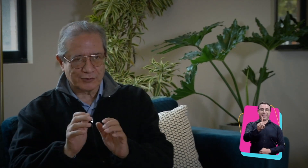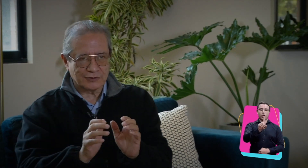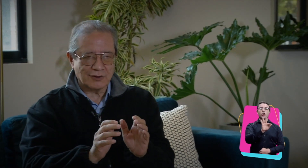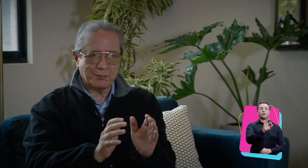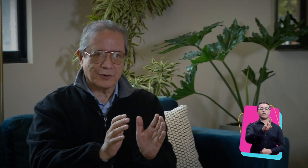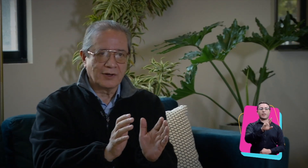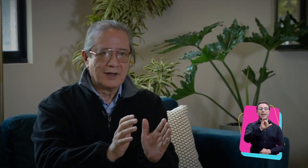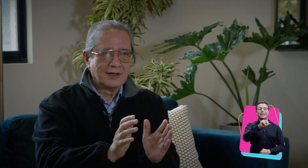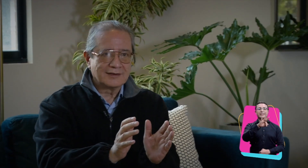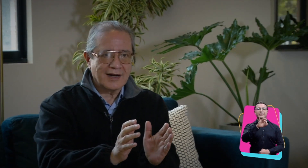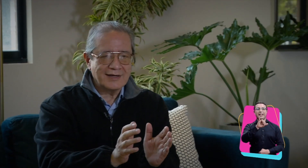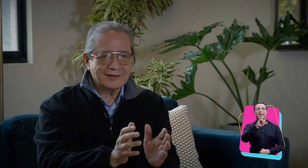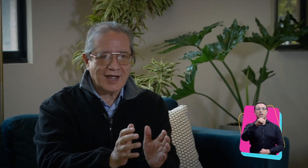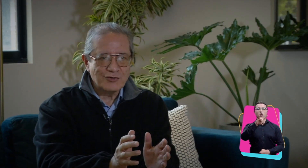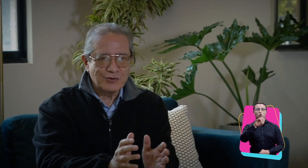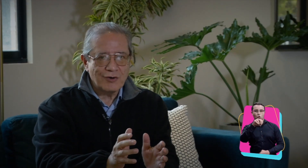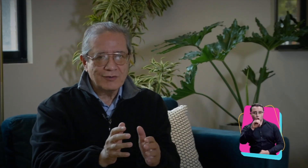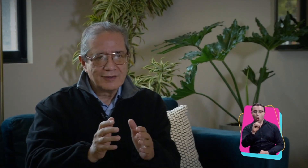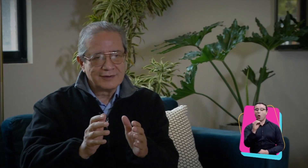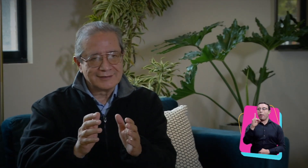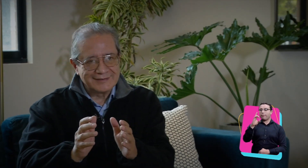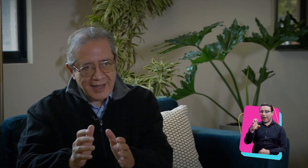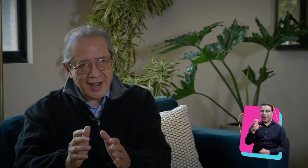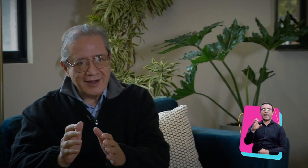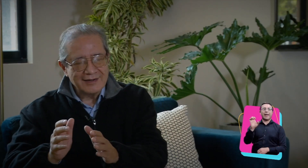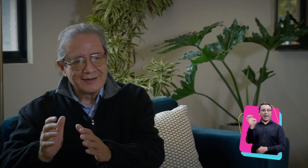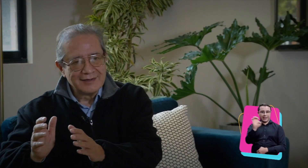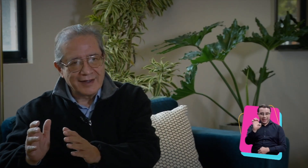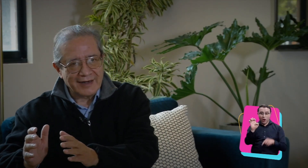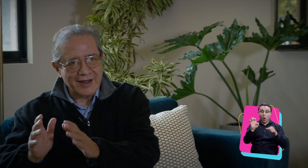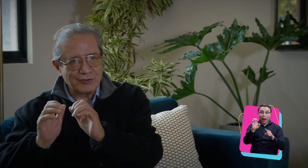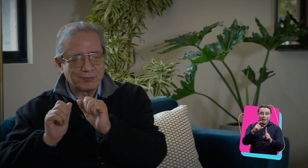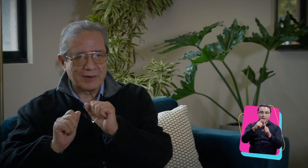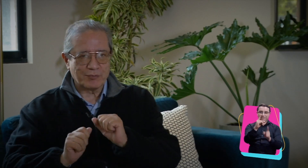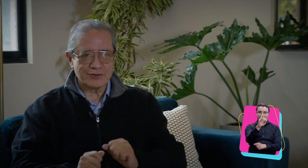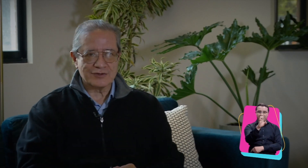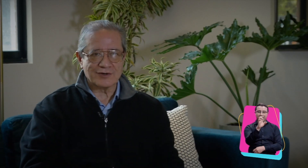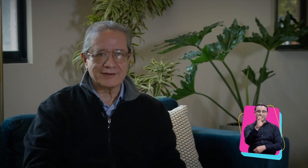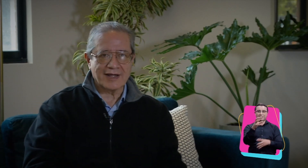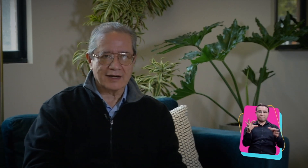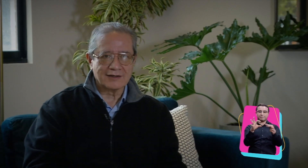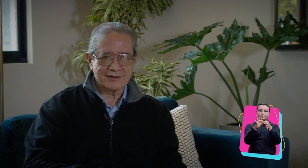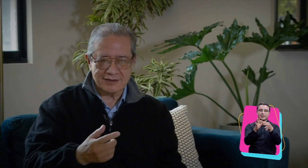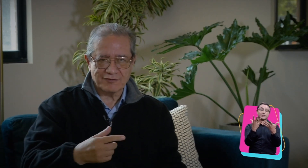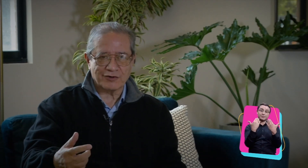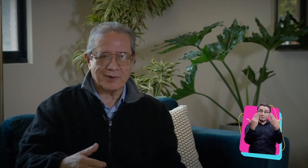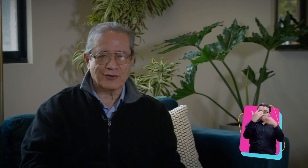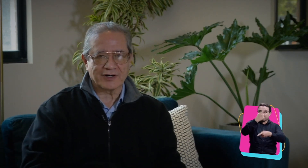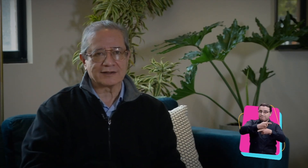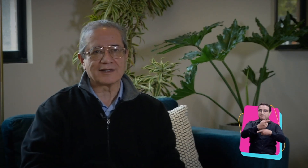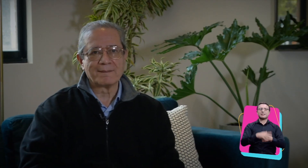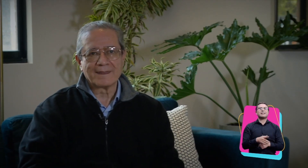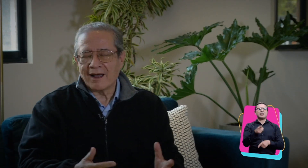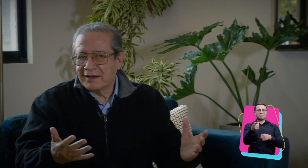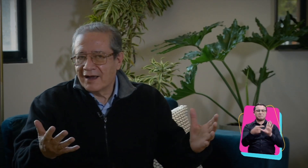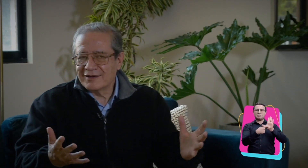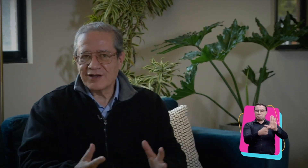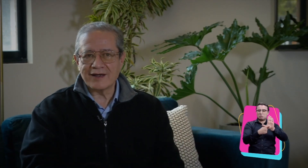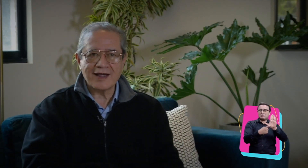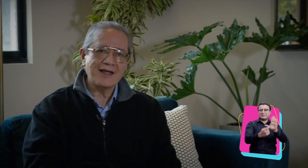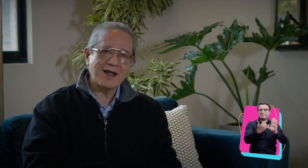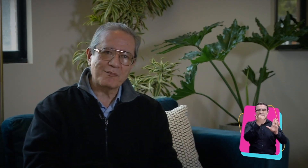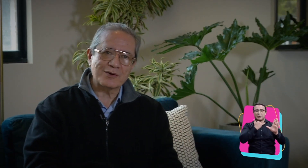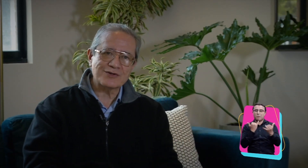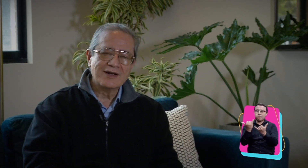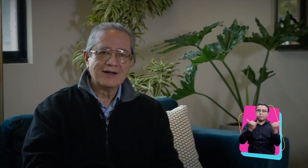21%, preposición por. 31 de enero, preposición de. Esa es la forma correcta.